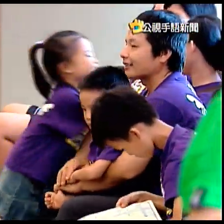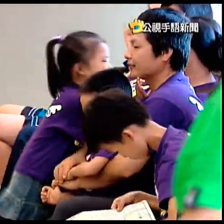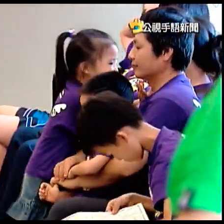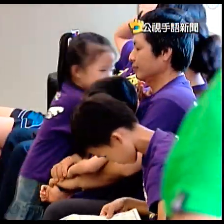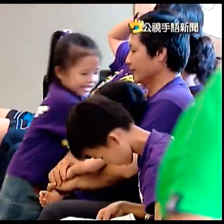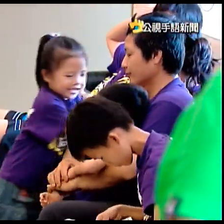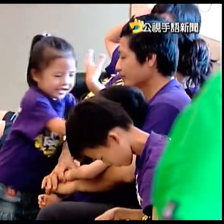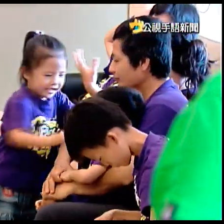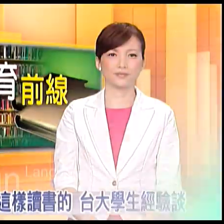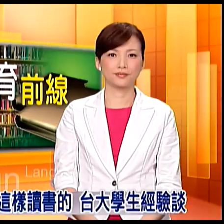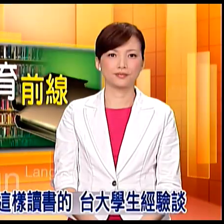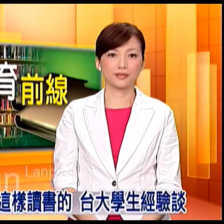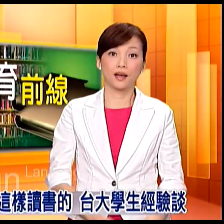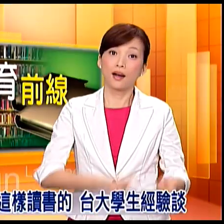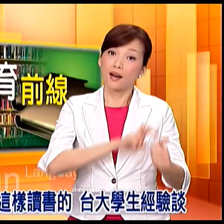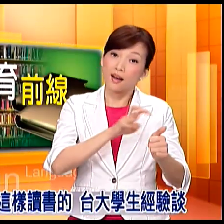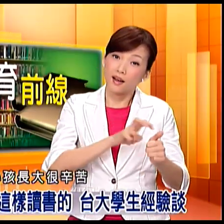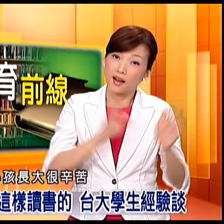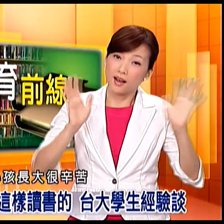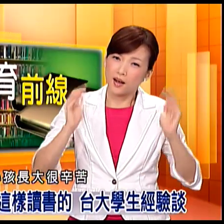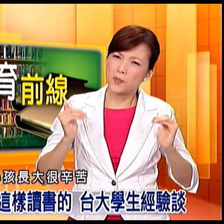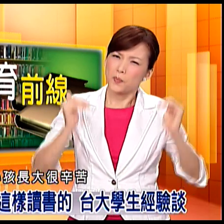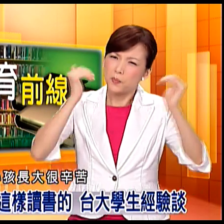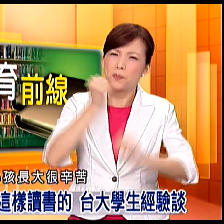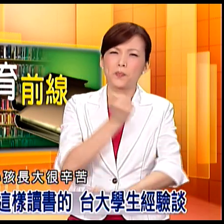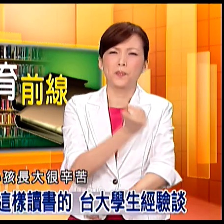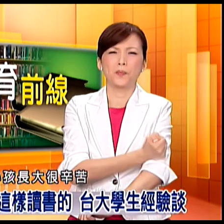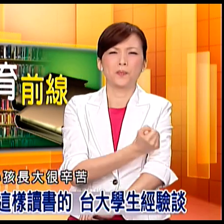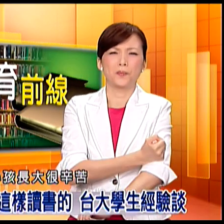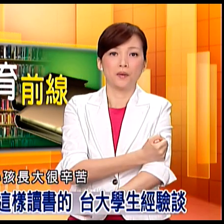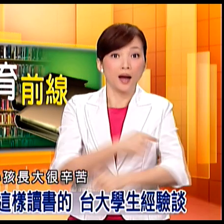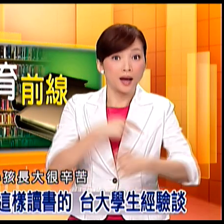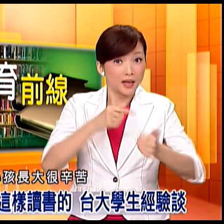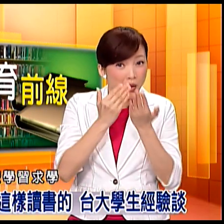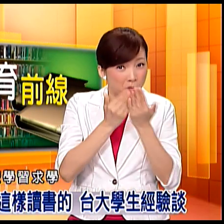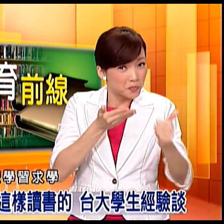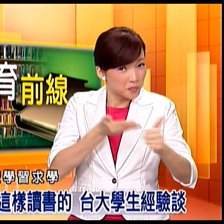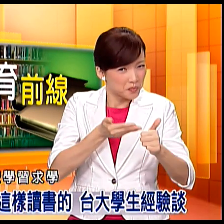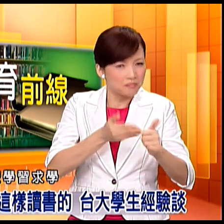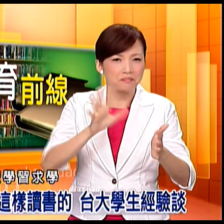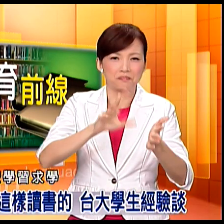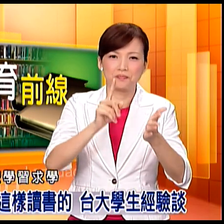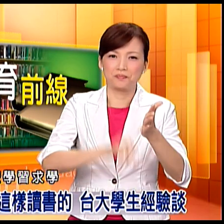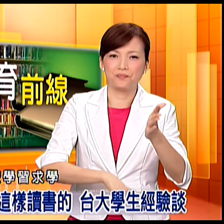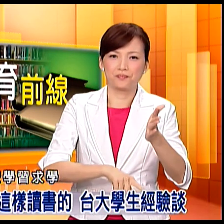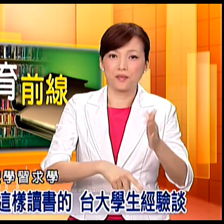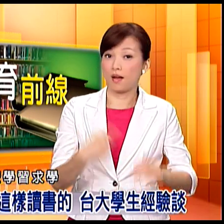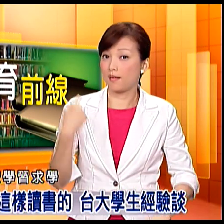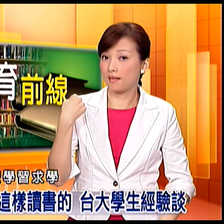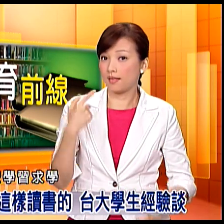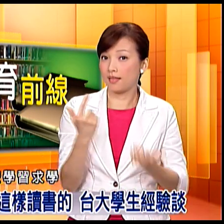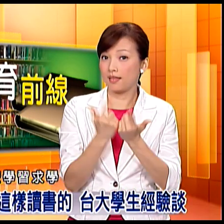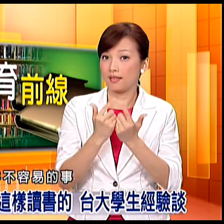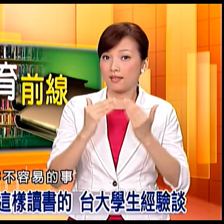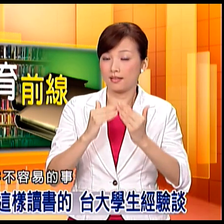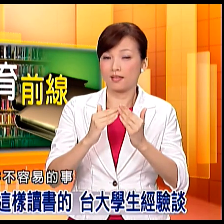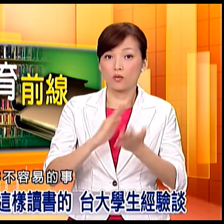道。 照顾小孩长大很辛苦，教小孩学习求学也是件不容易的